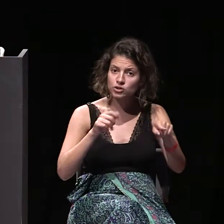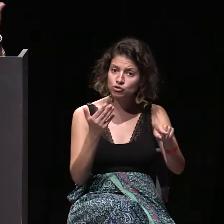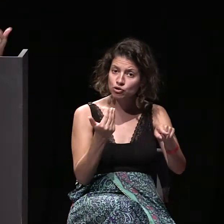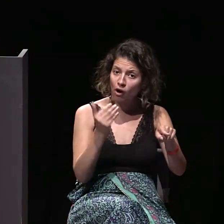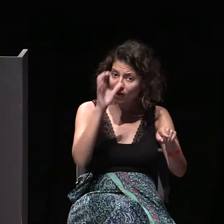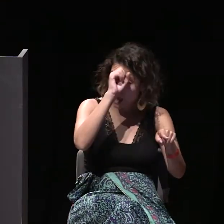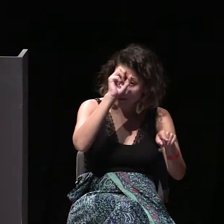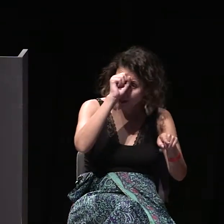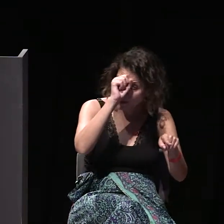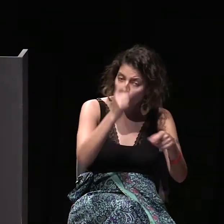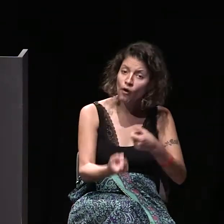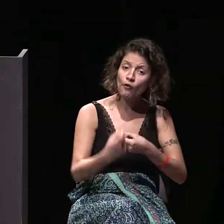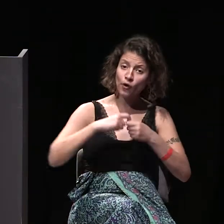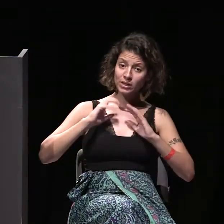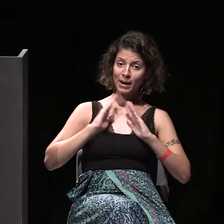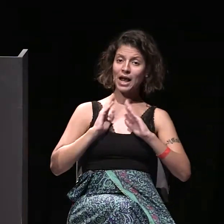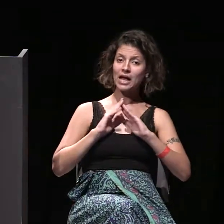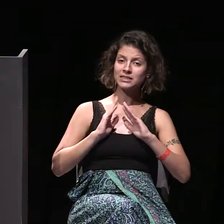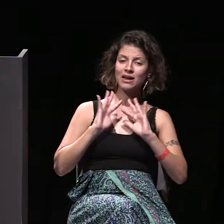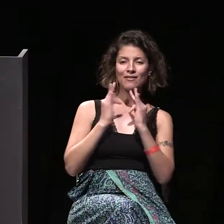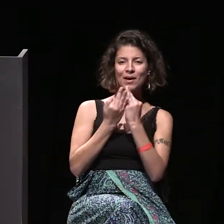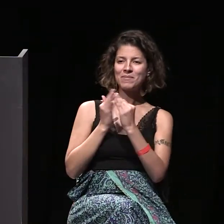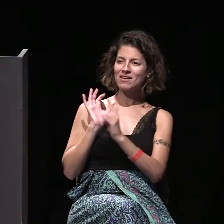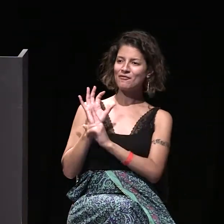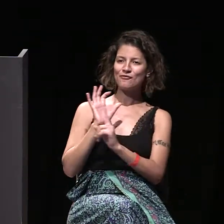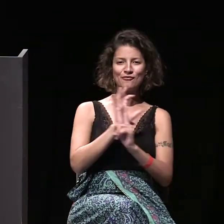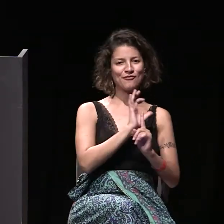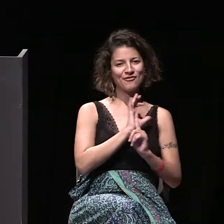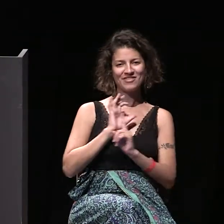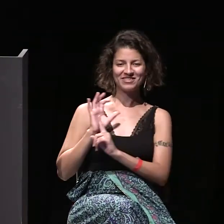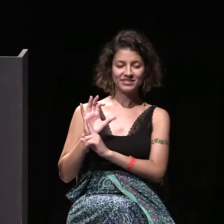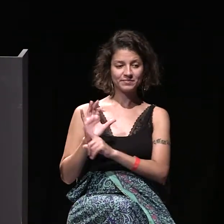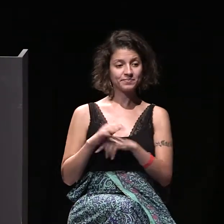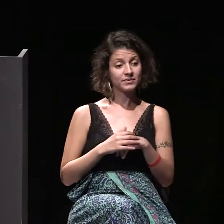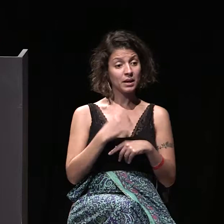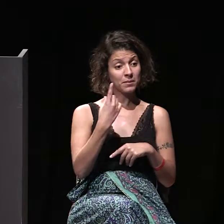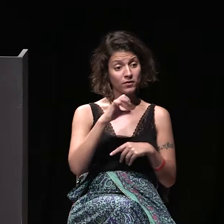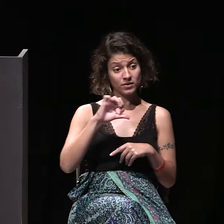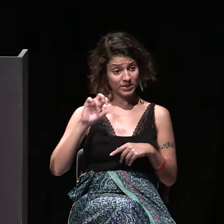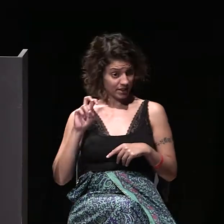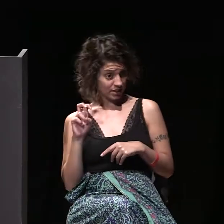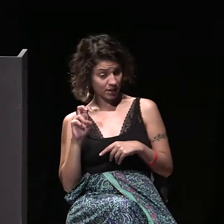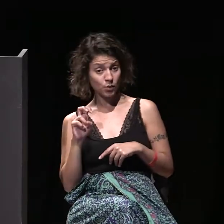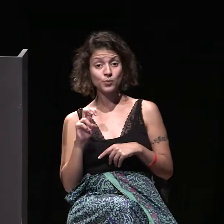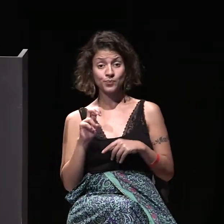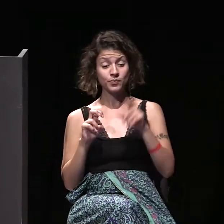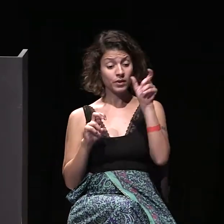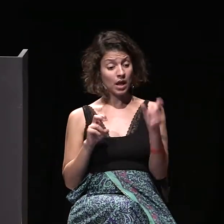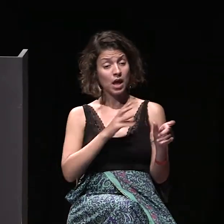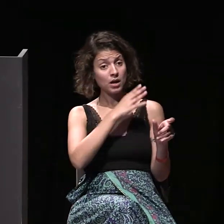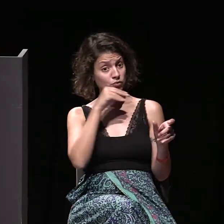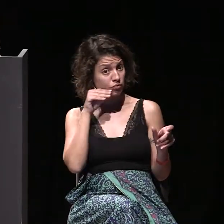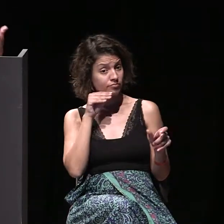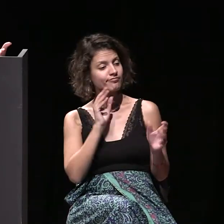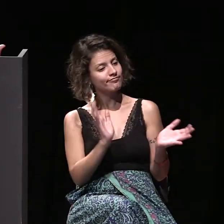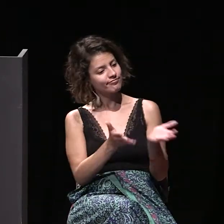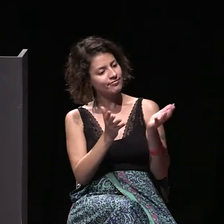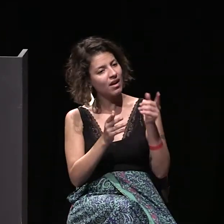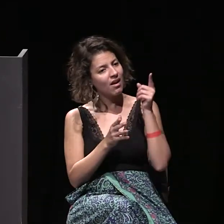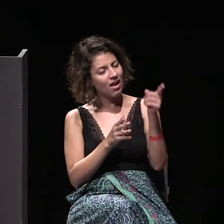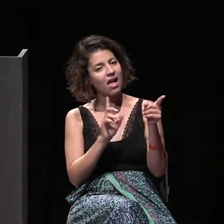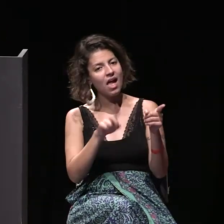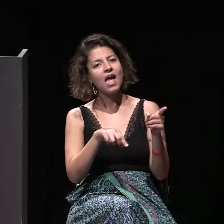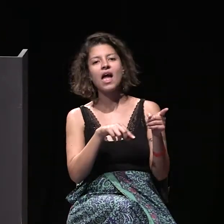famílias e influenciar seus pares. Então, desde 95, a gente está capacitando adolescentes para atuarem como